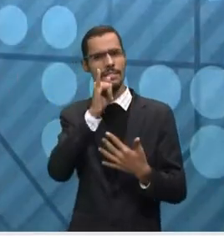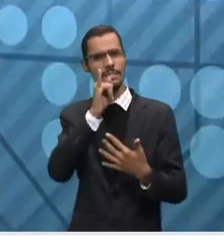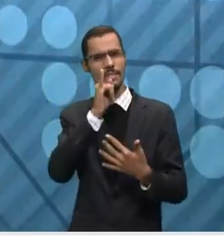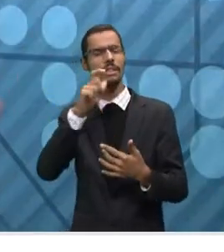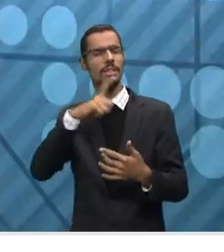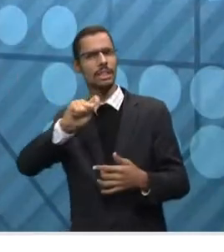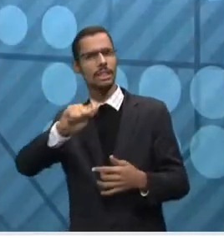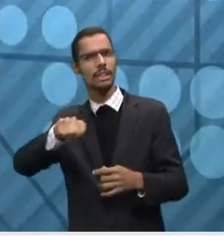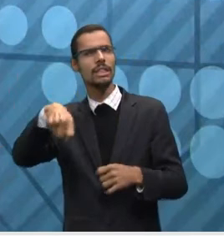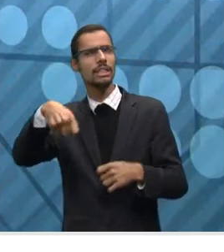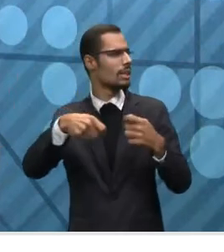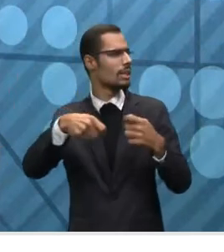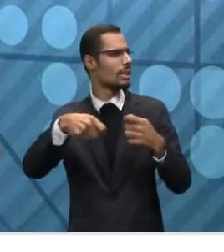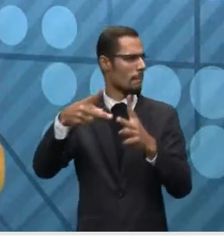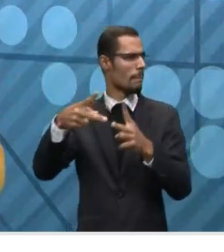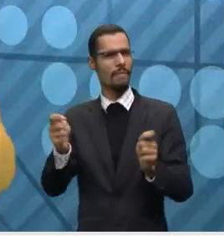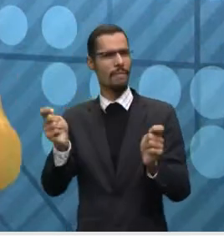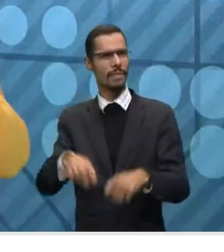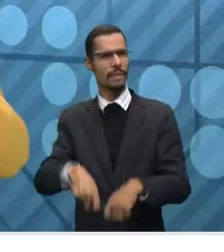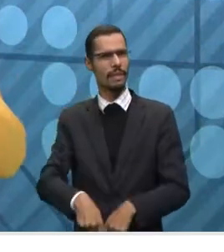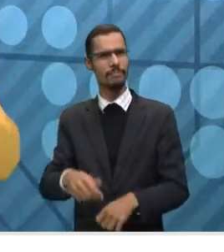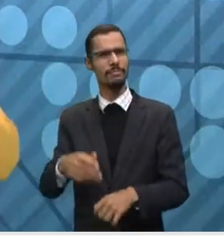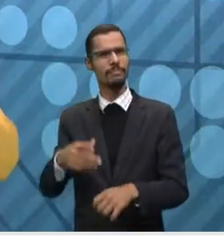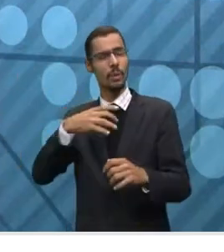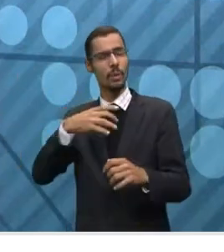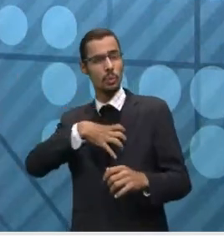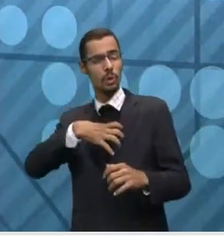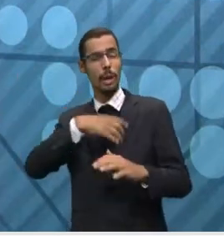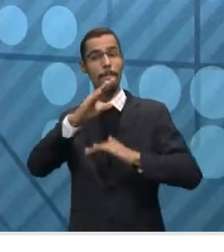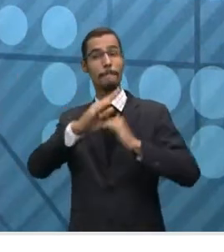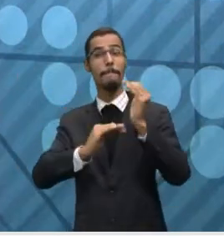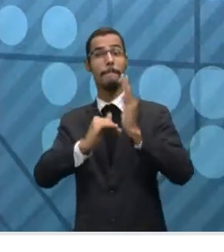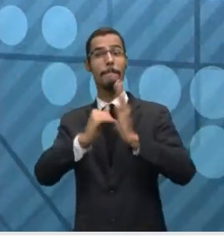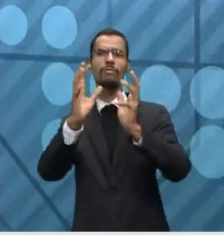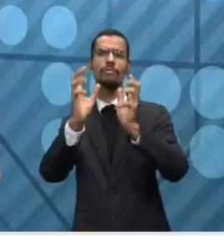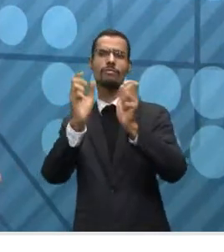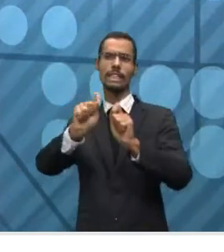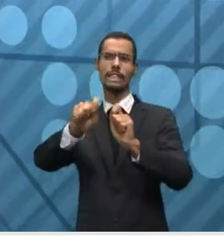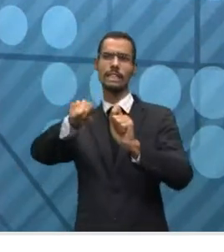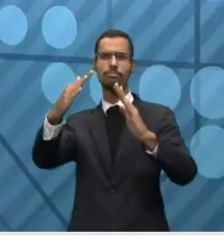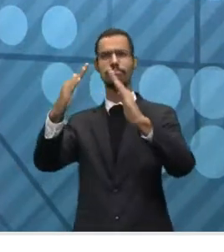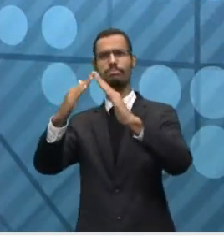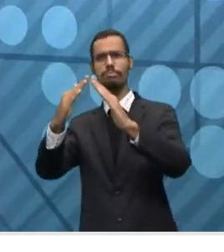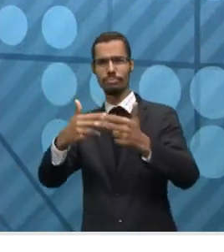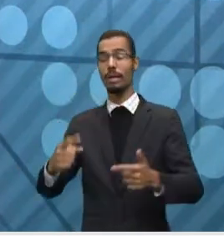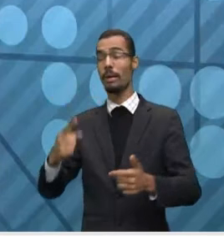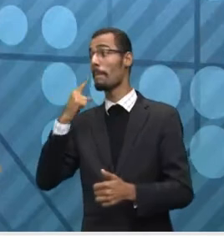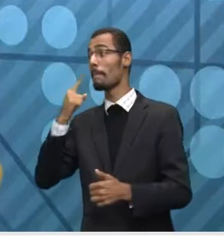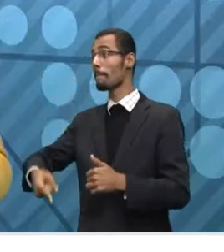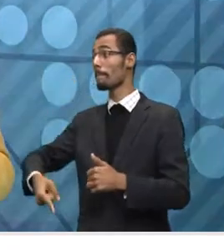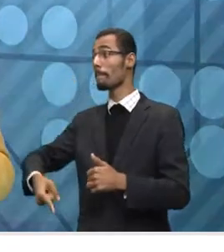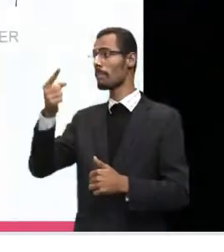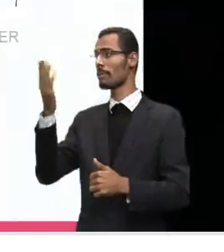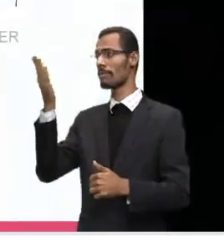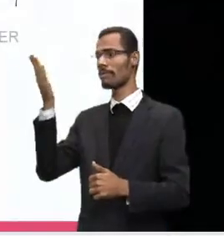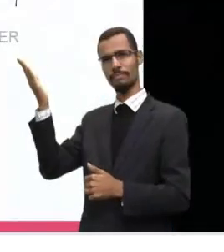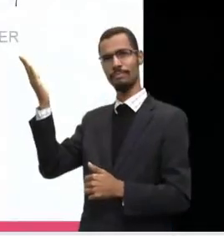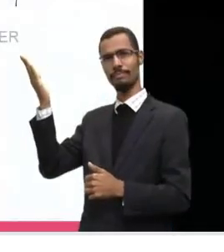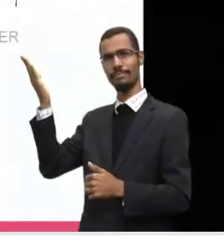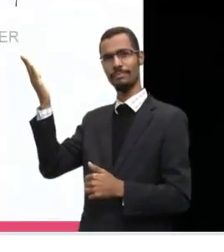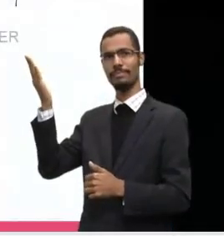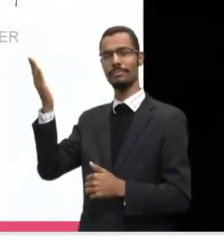de sinais com a mesma configuração de mãos. Então, é a forma da nossa mão para fazer um sinal. No primeiro, nós temos ali